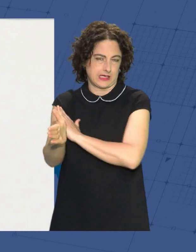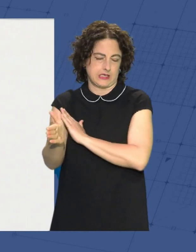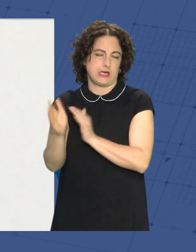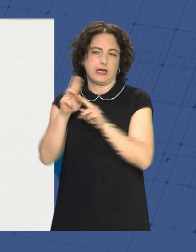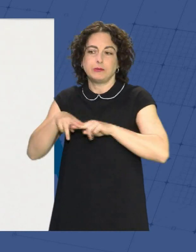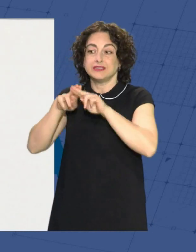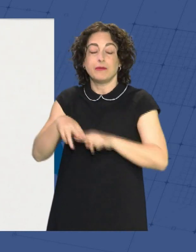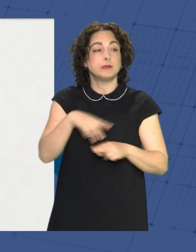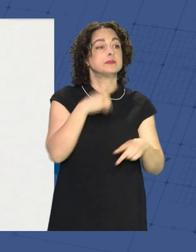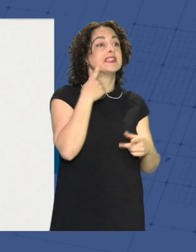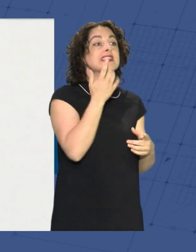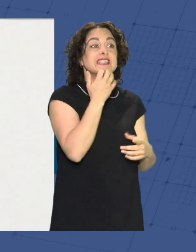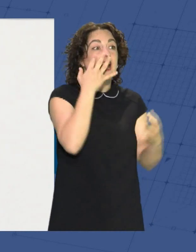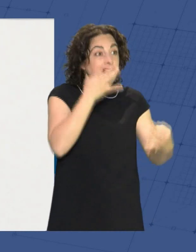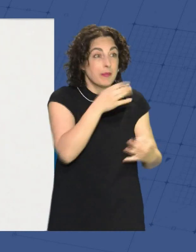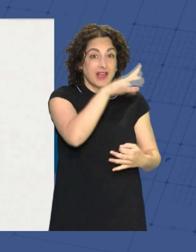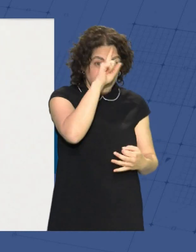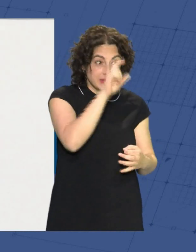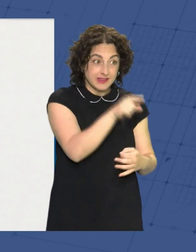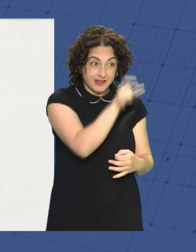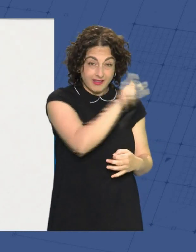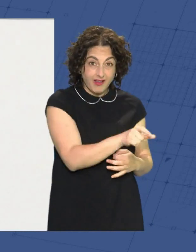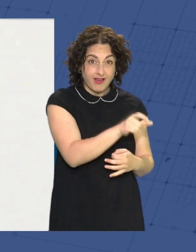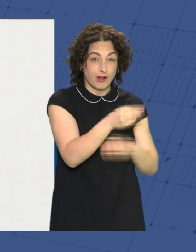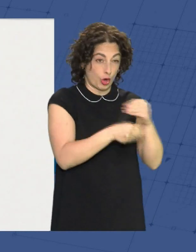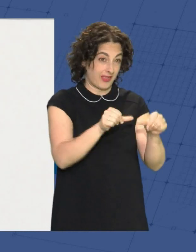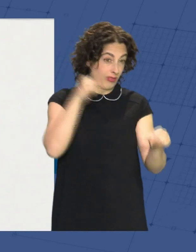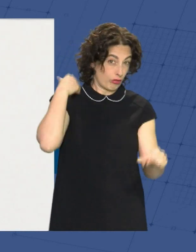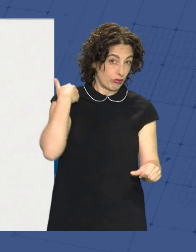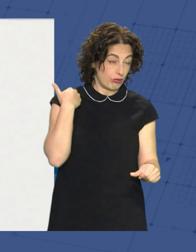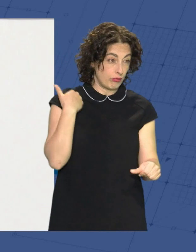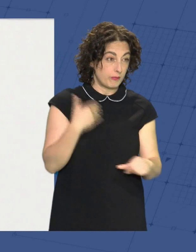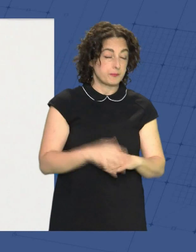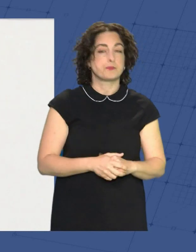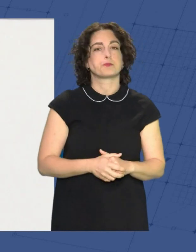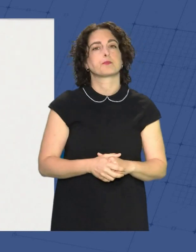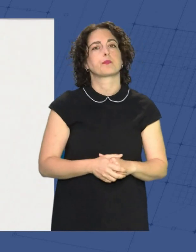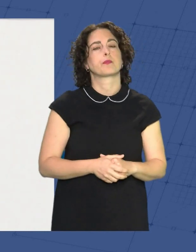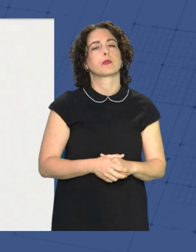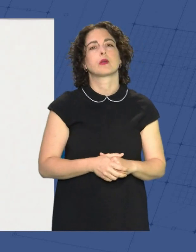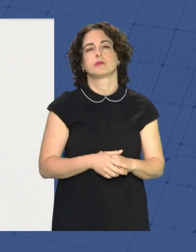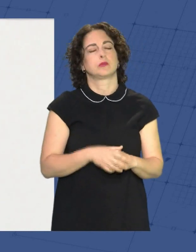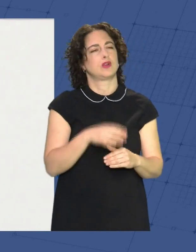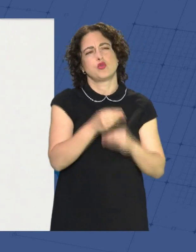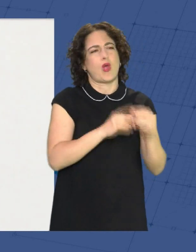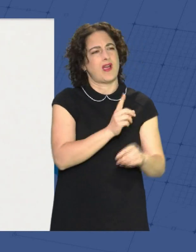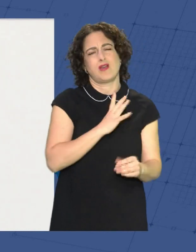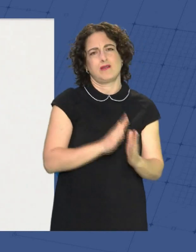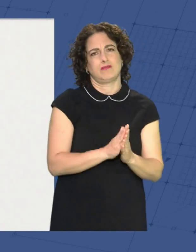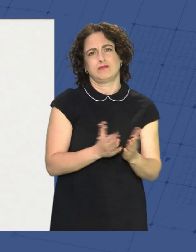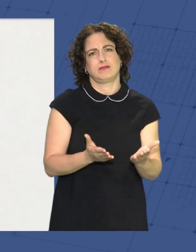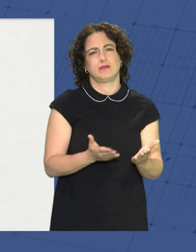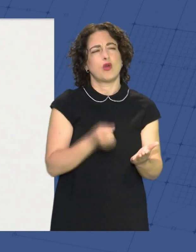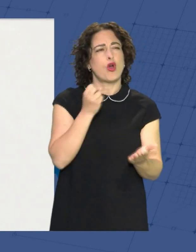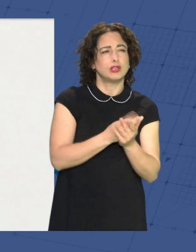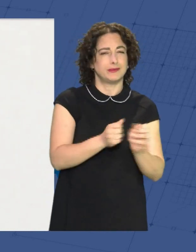de lo que hizo, que no lo haga, que no